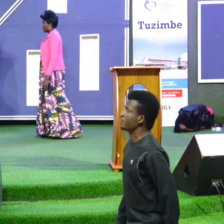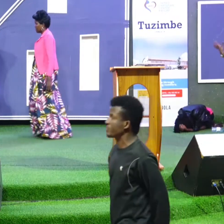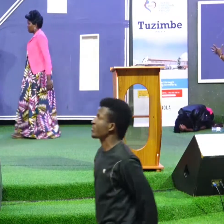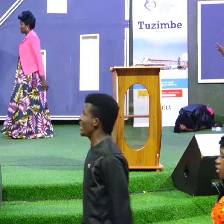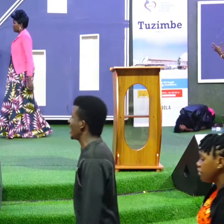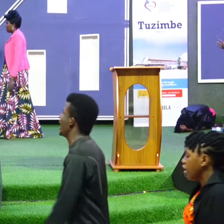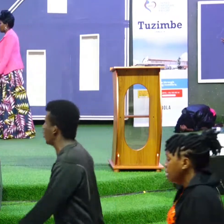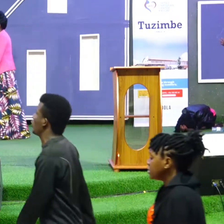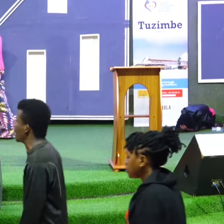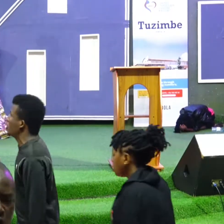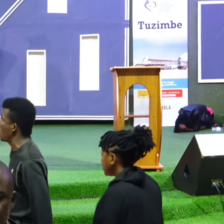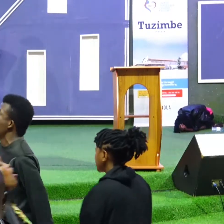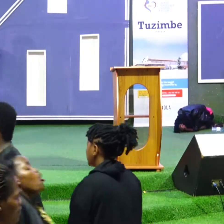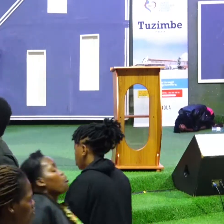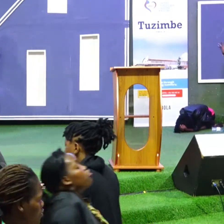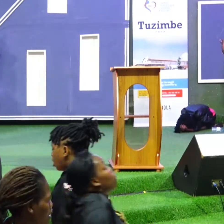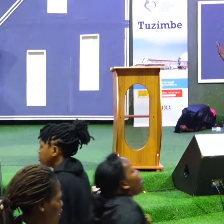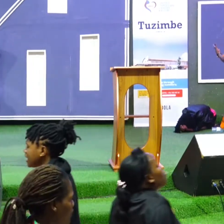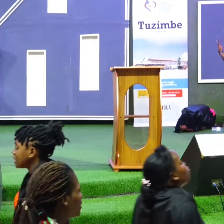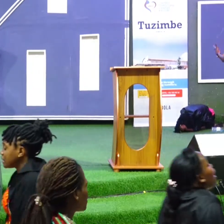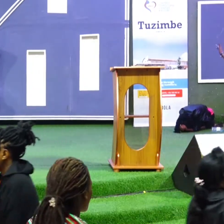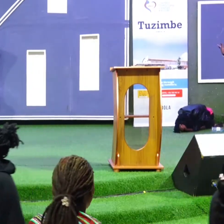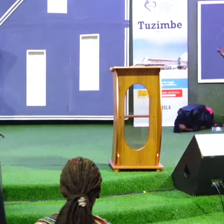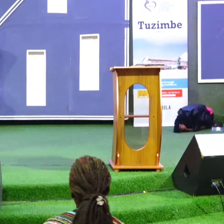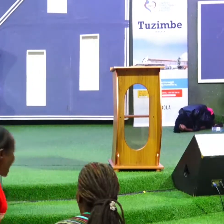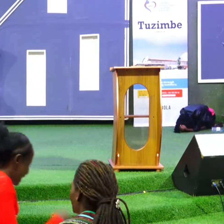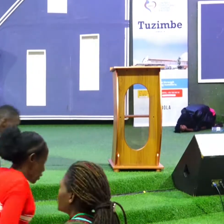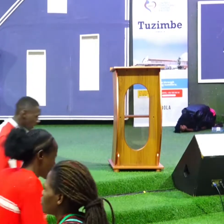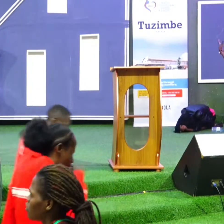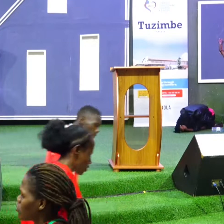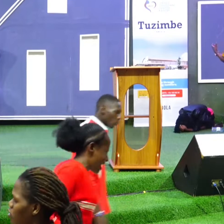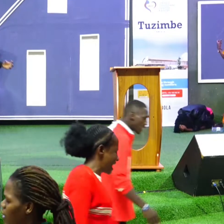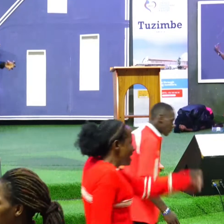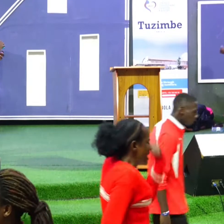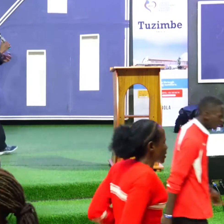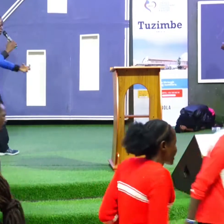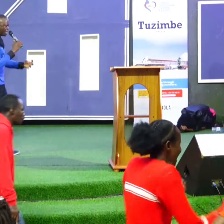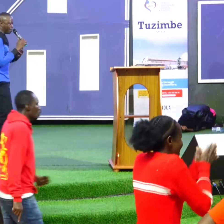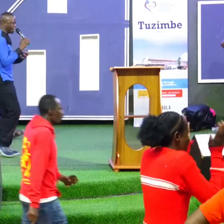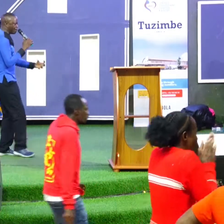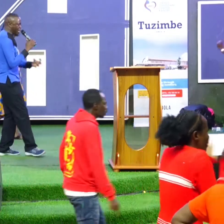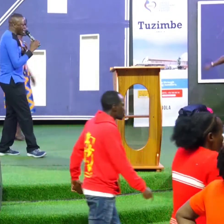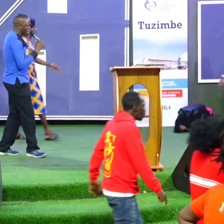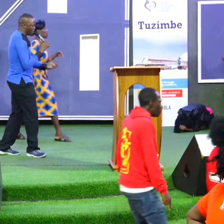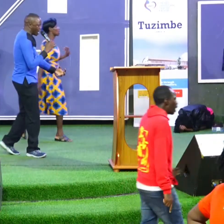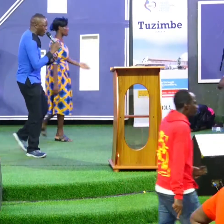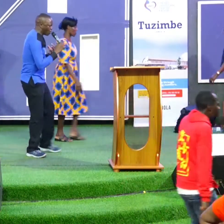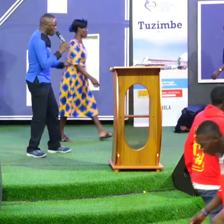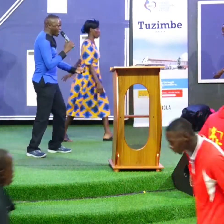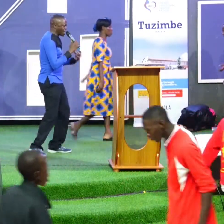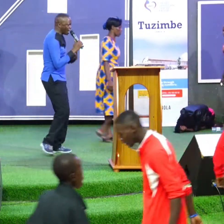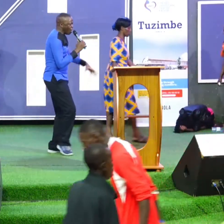nafukako amafuta nindimukwata ku mikono neemukulembera neemutwala mu kifo ekyakwekemu emirembe n'emirembe